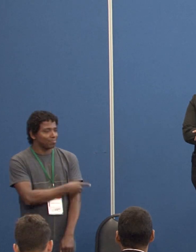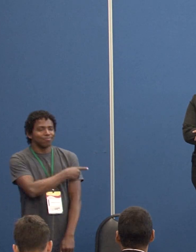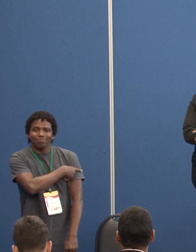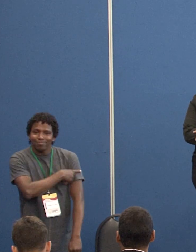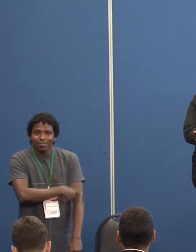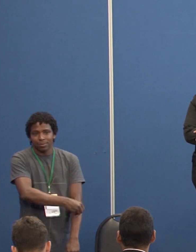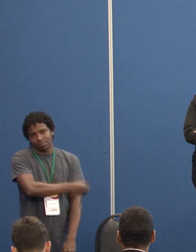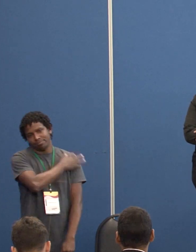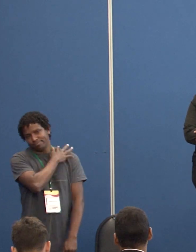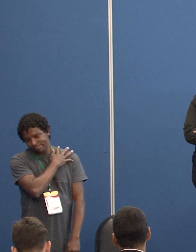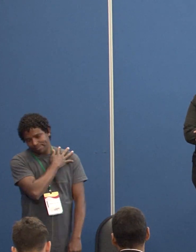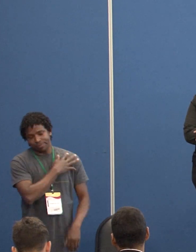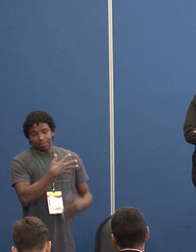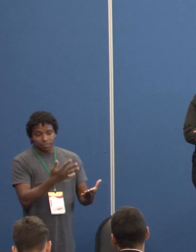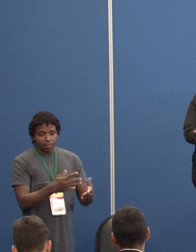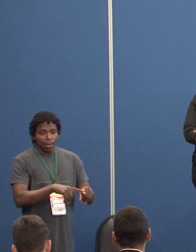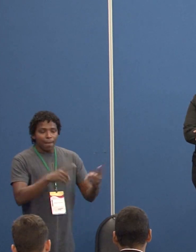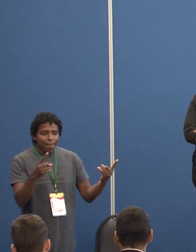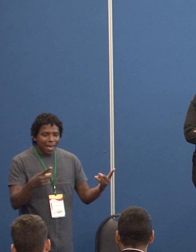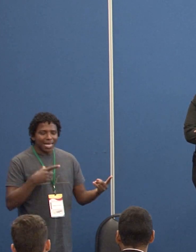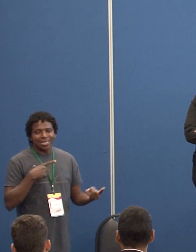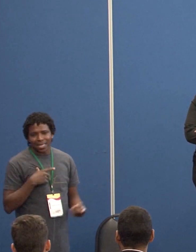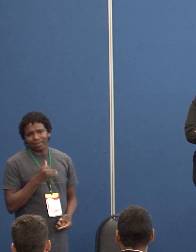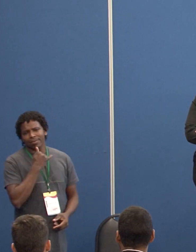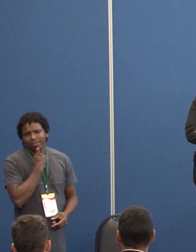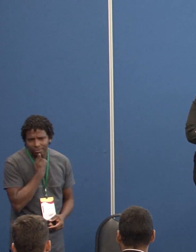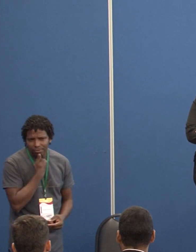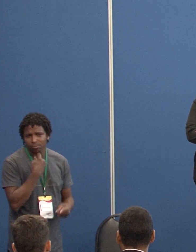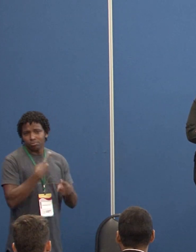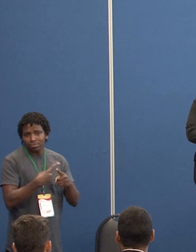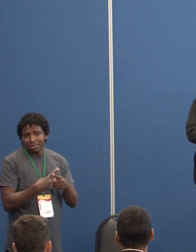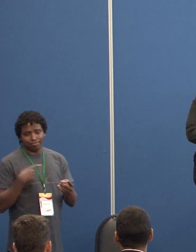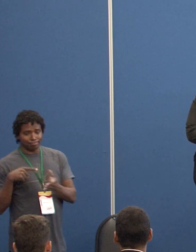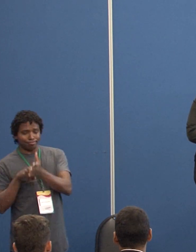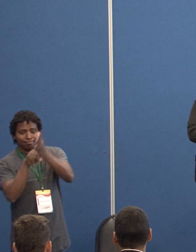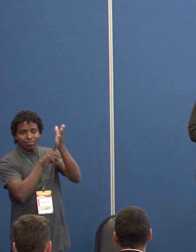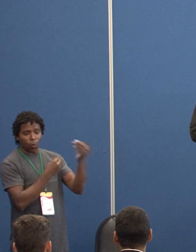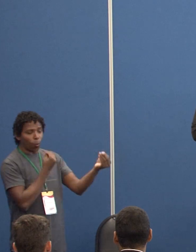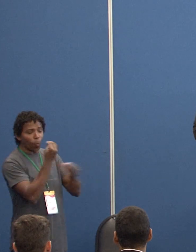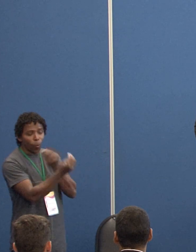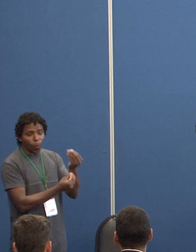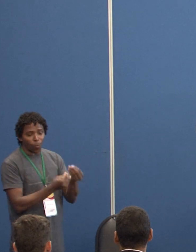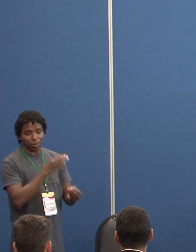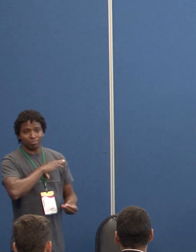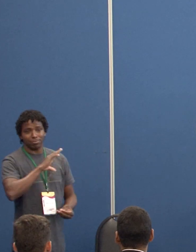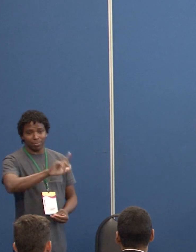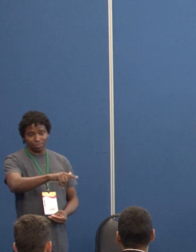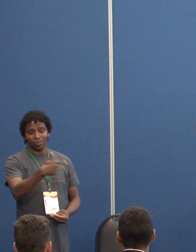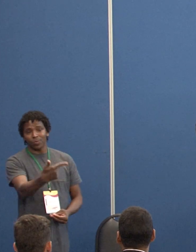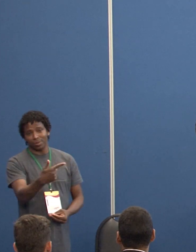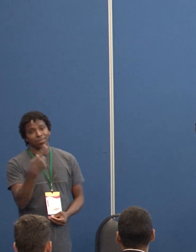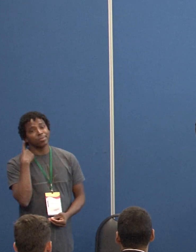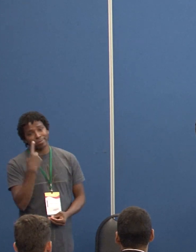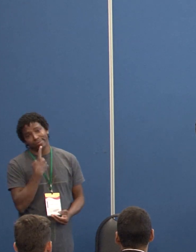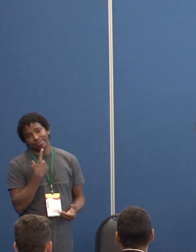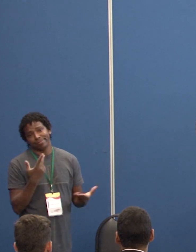adaptados para surdos no primeiro segmento, no segundo segmento. No entanto, infelizmente,